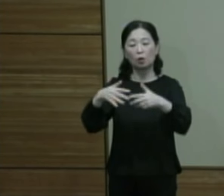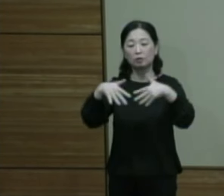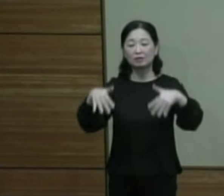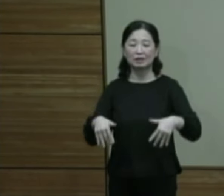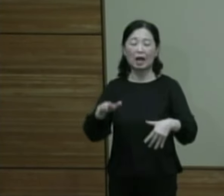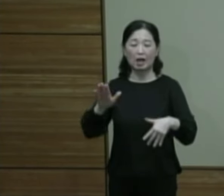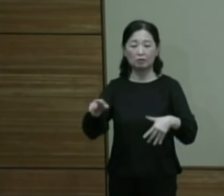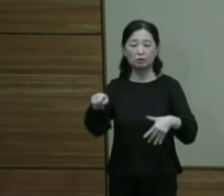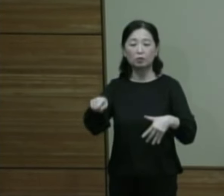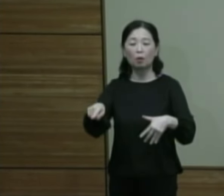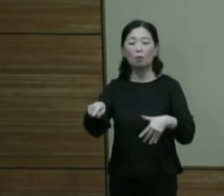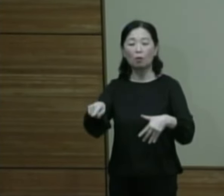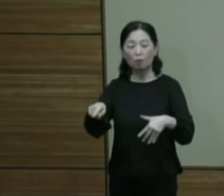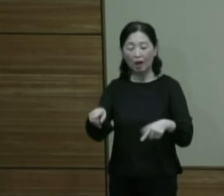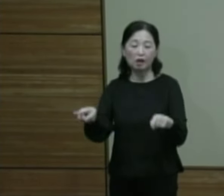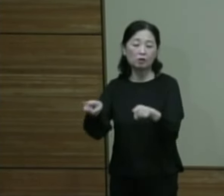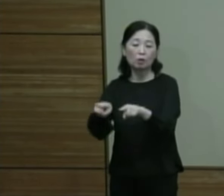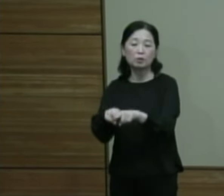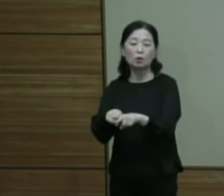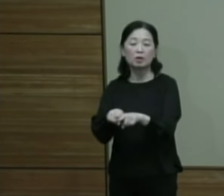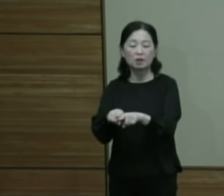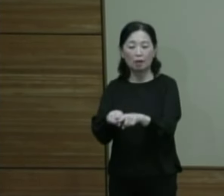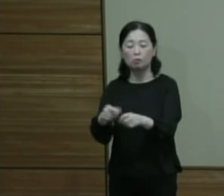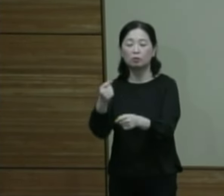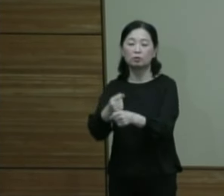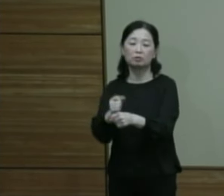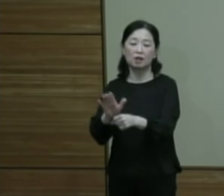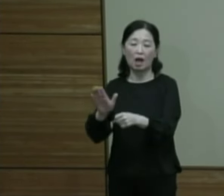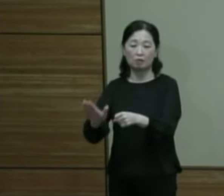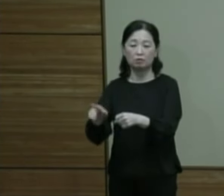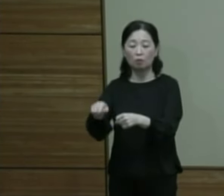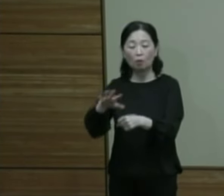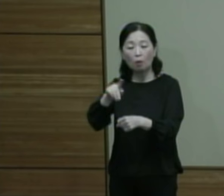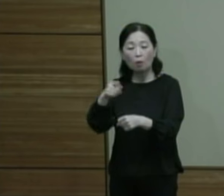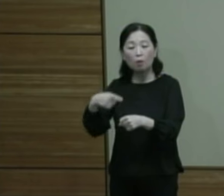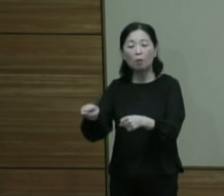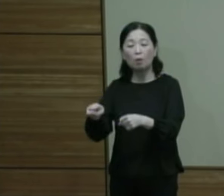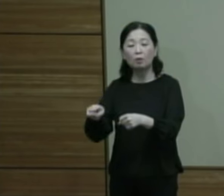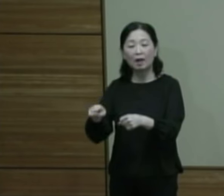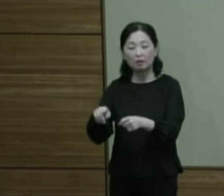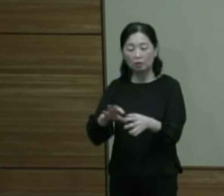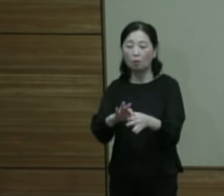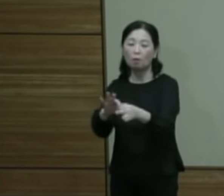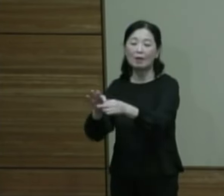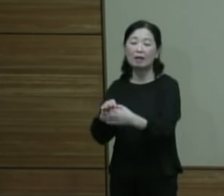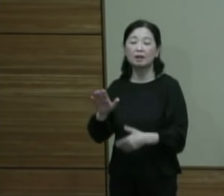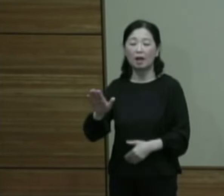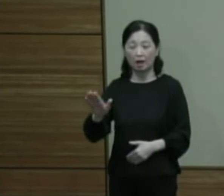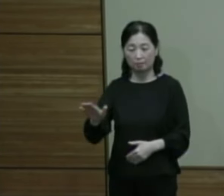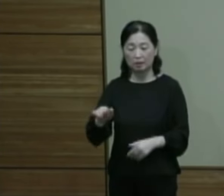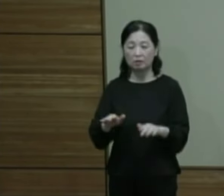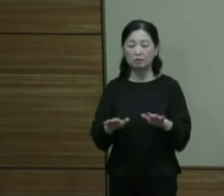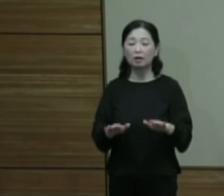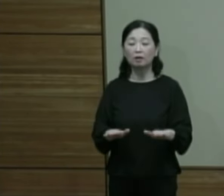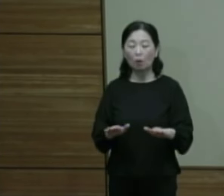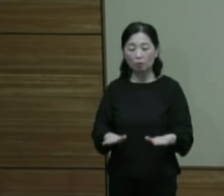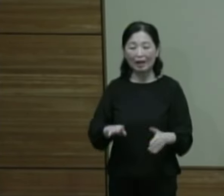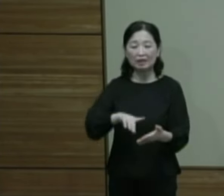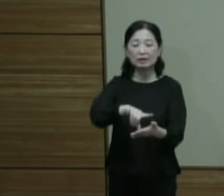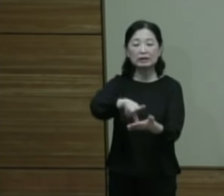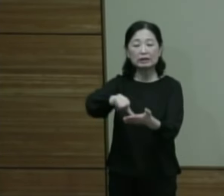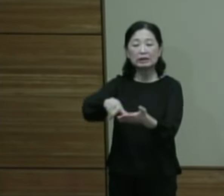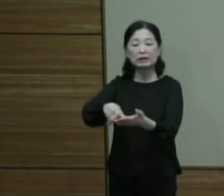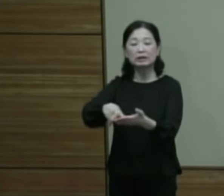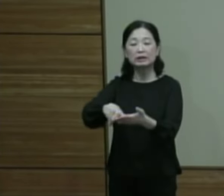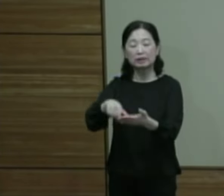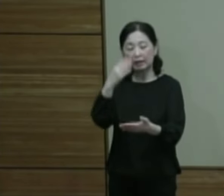ソーシアム和歌山を作っております。そこと県とはいろんな連携を行っているんですけれども、今回、地域魅力